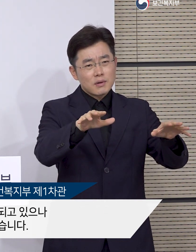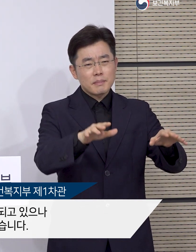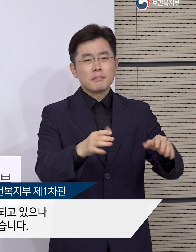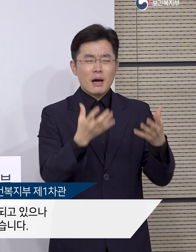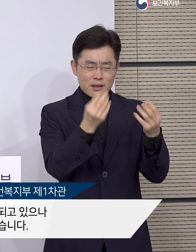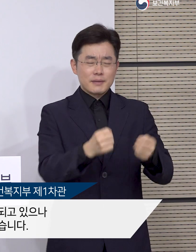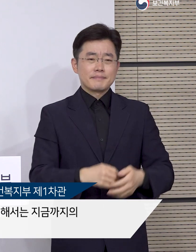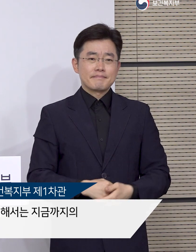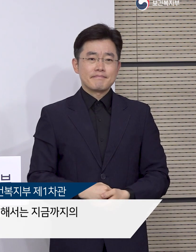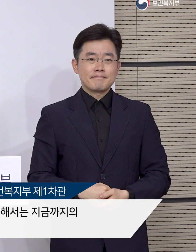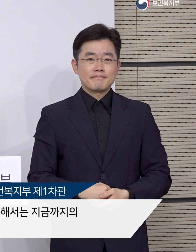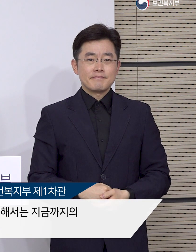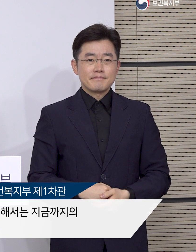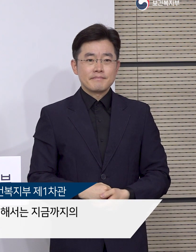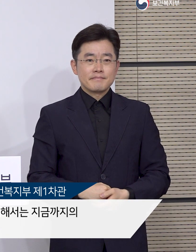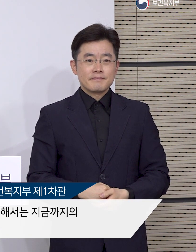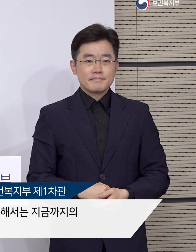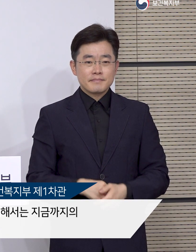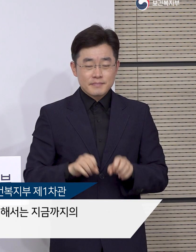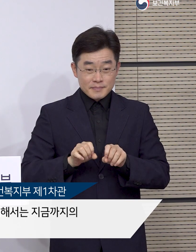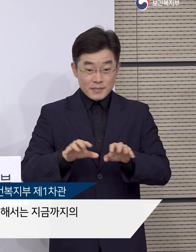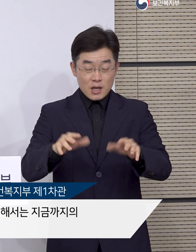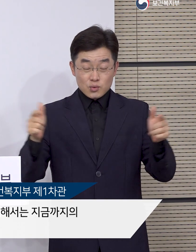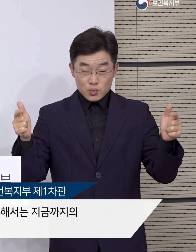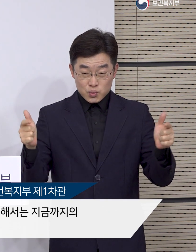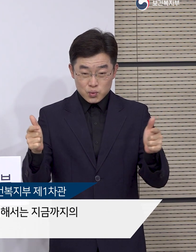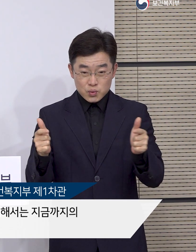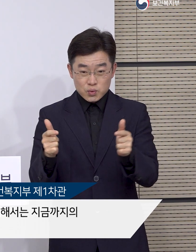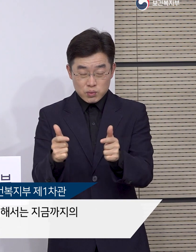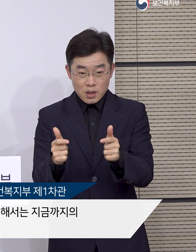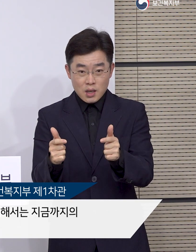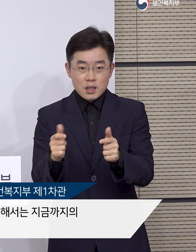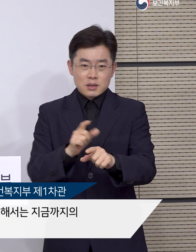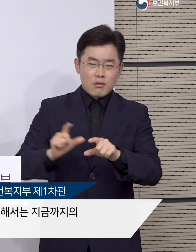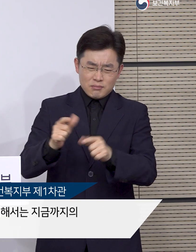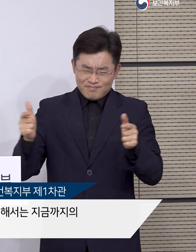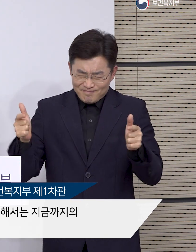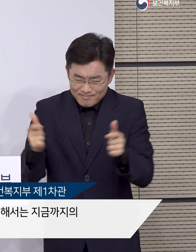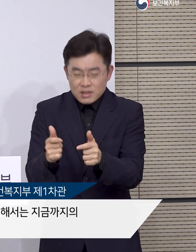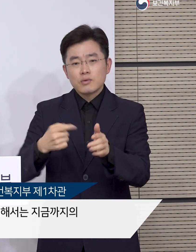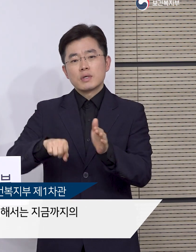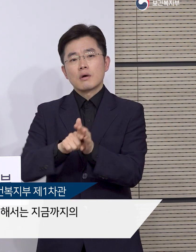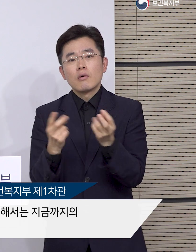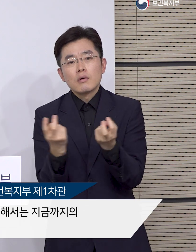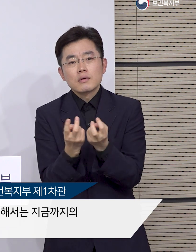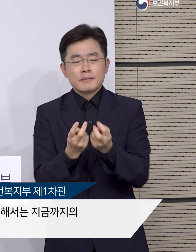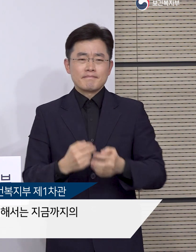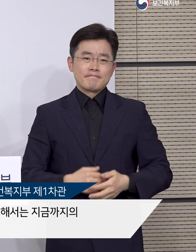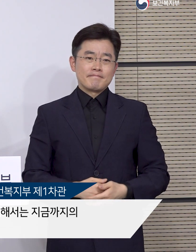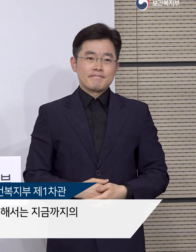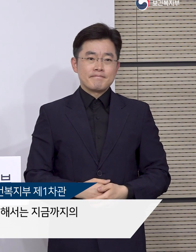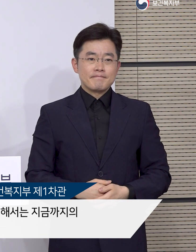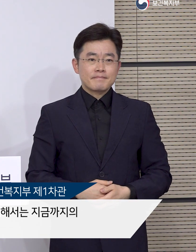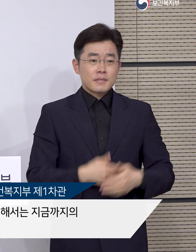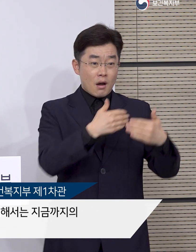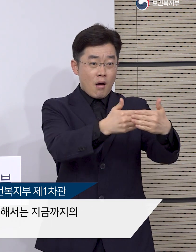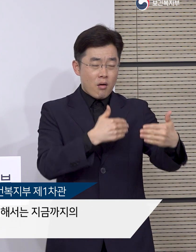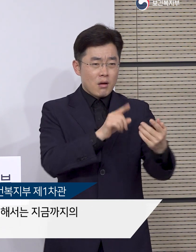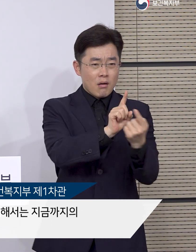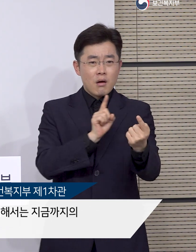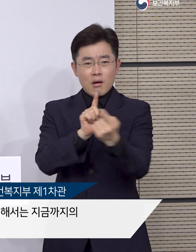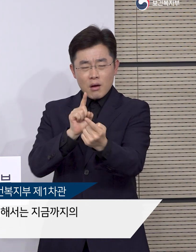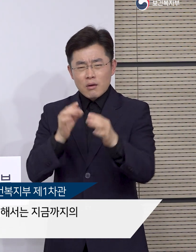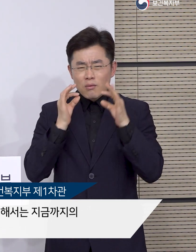있습니다. 지금의 진정세를 이어나가고 또 안정화하기 위해서는 지금까지의 거리두기 노력이